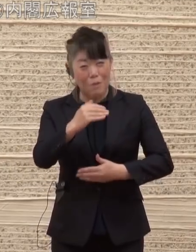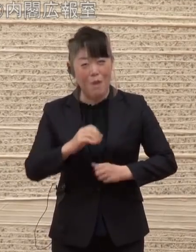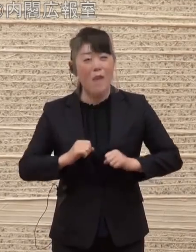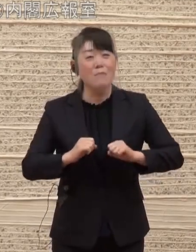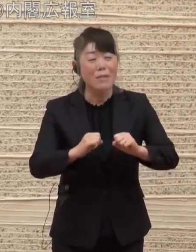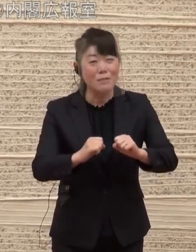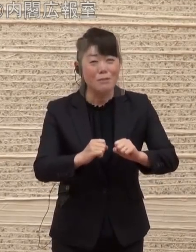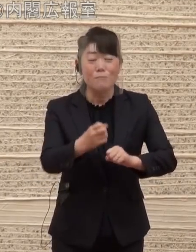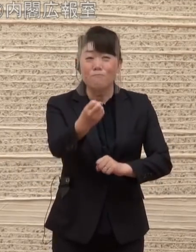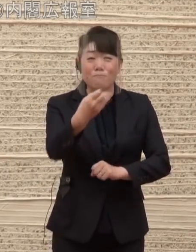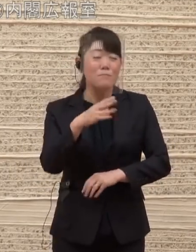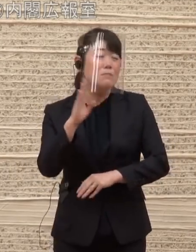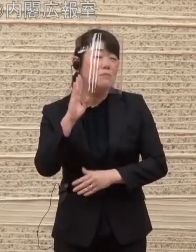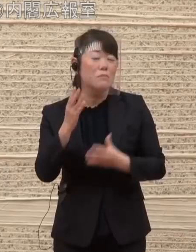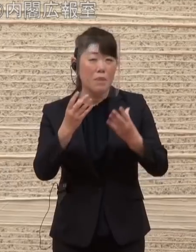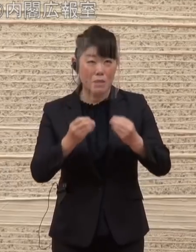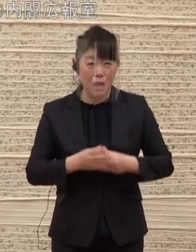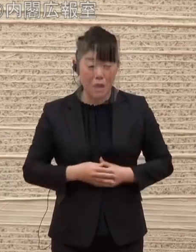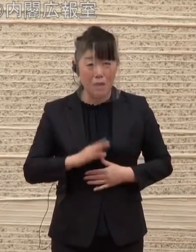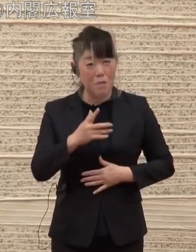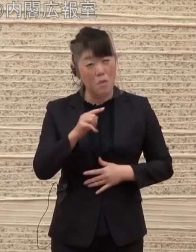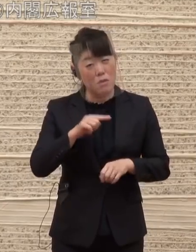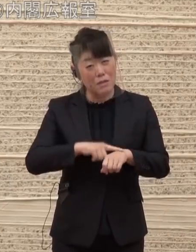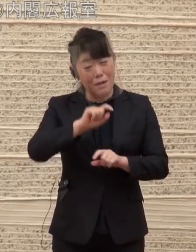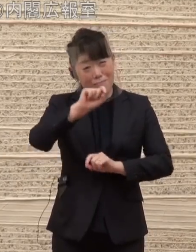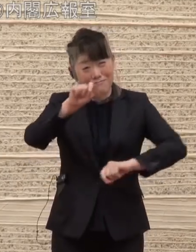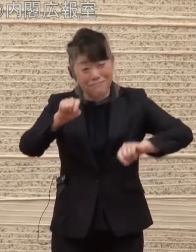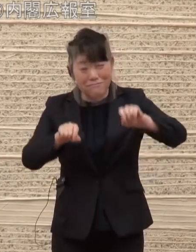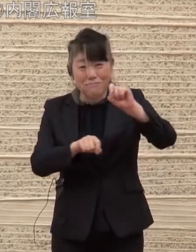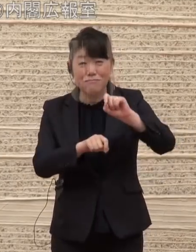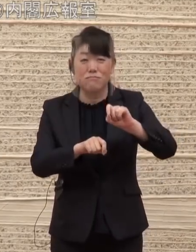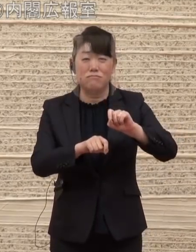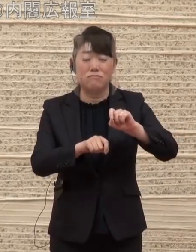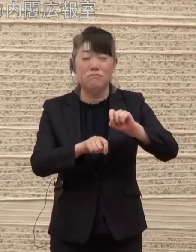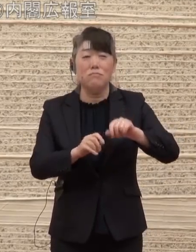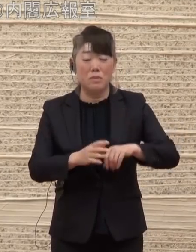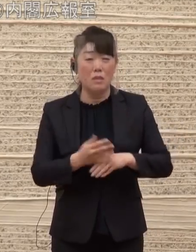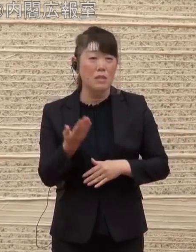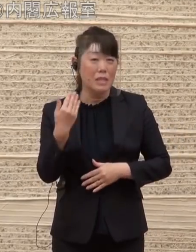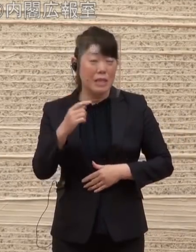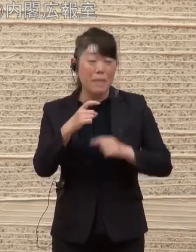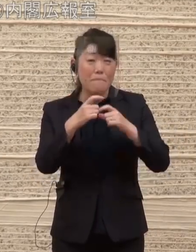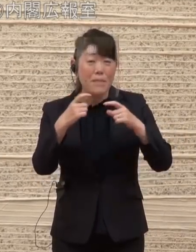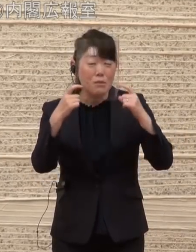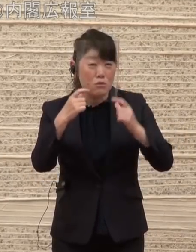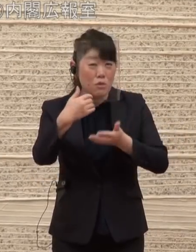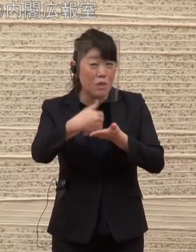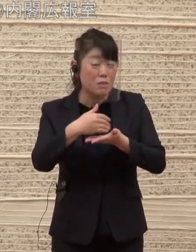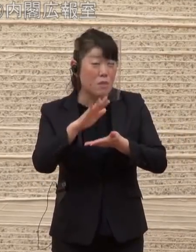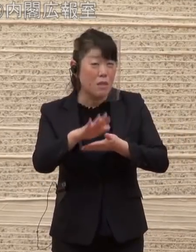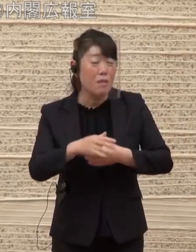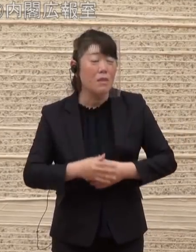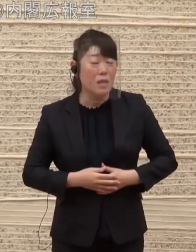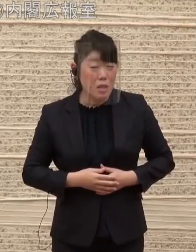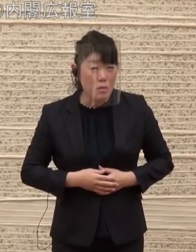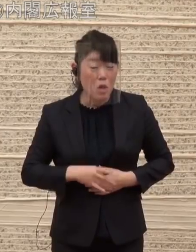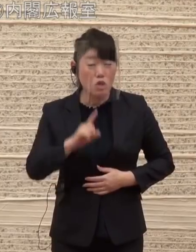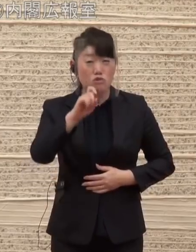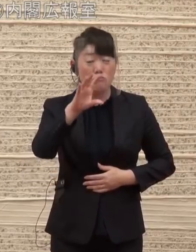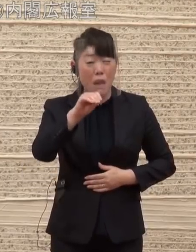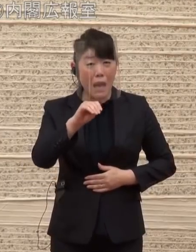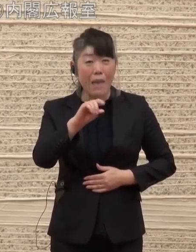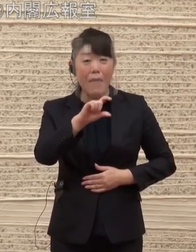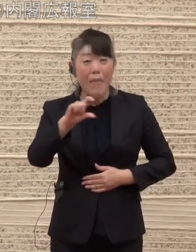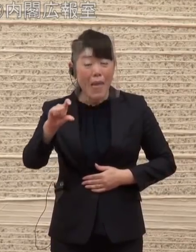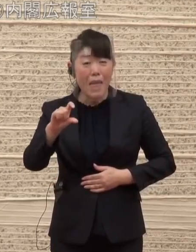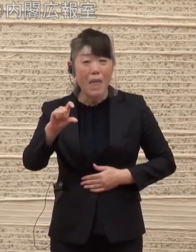けれどもそれがものすごく時間がかかっているうさマスクの話がありましたけれども10万円の現金給付は